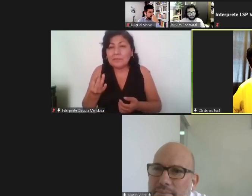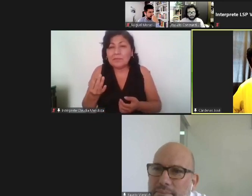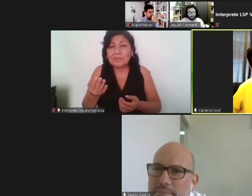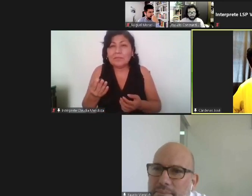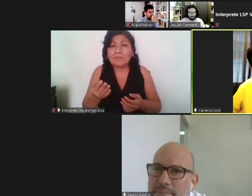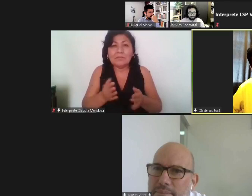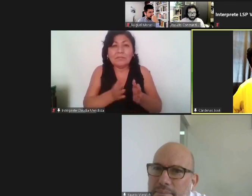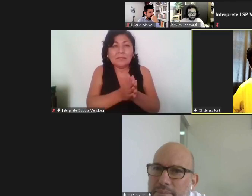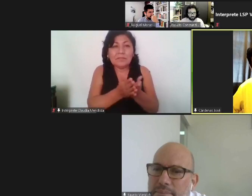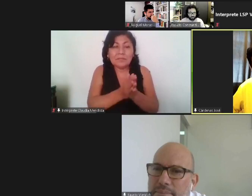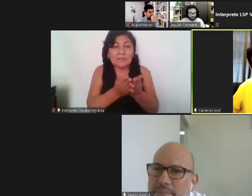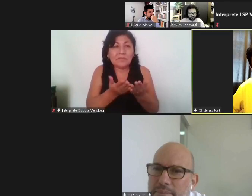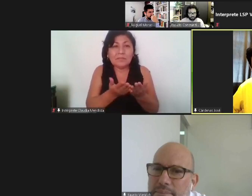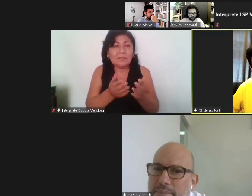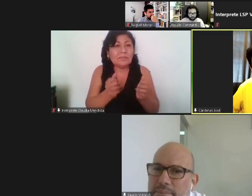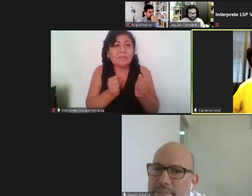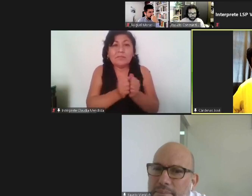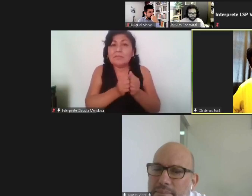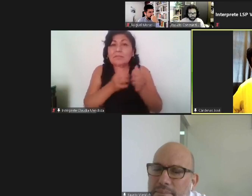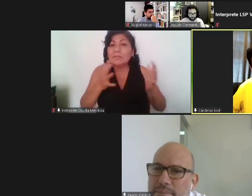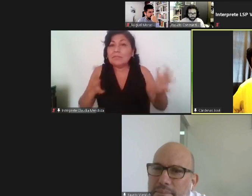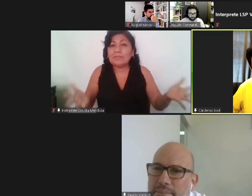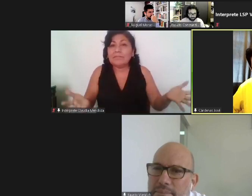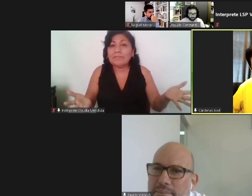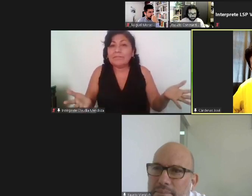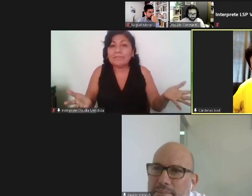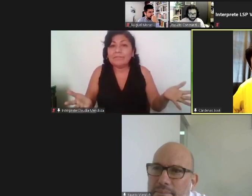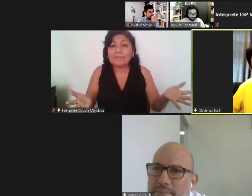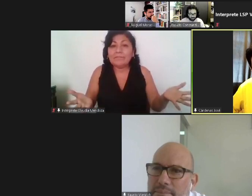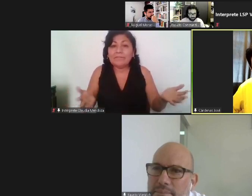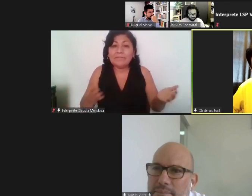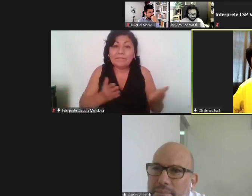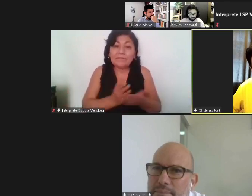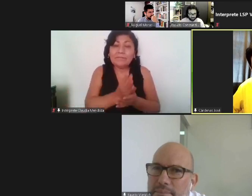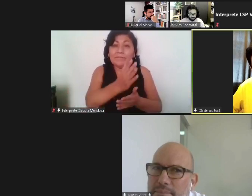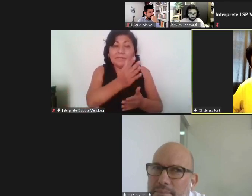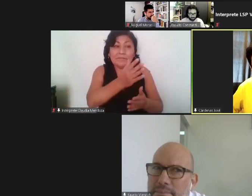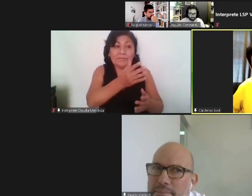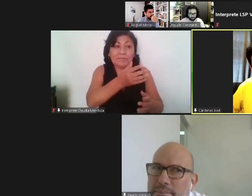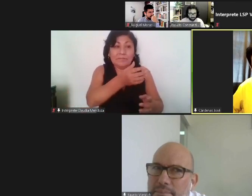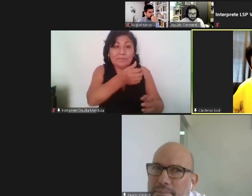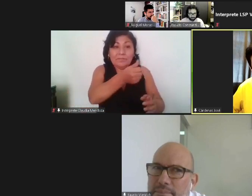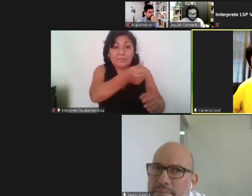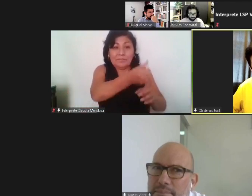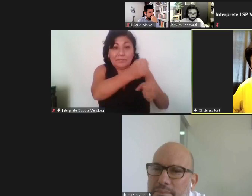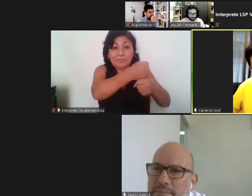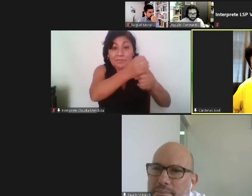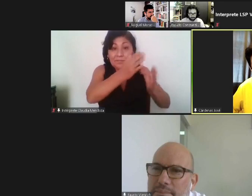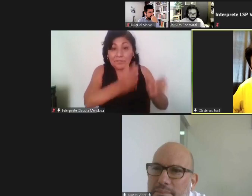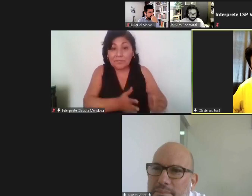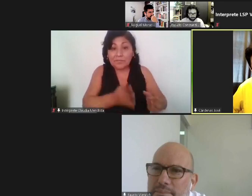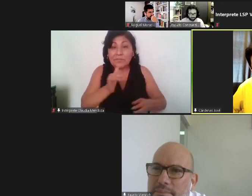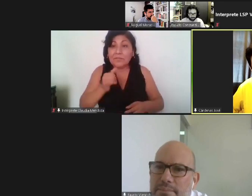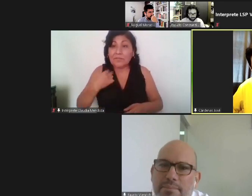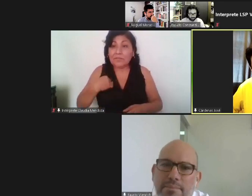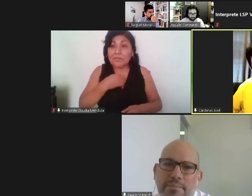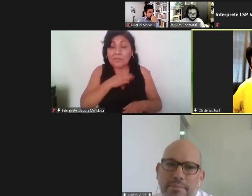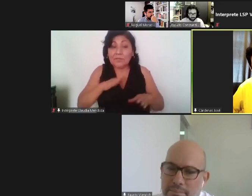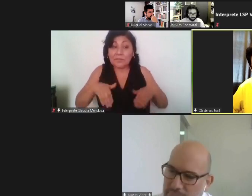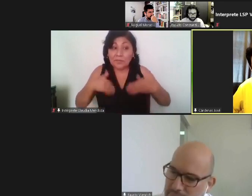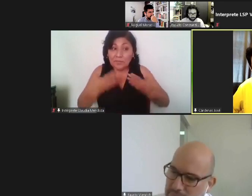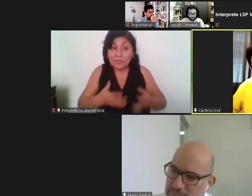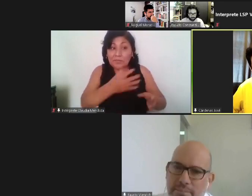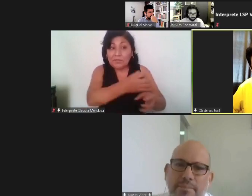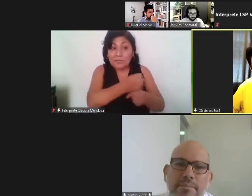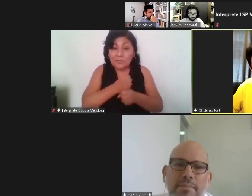ya no cuenten con derechos de autor y que los adaptadores pudiéramos acceder, digamos, han trabajado